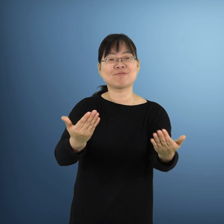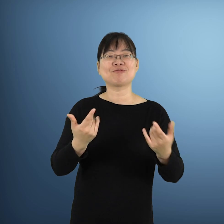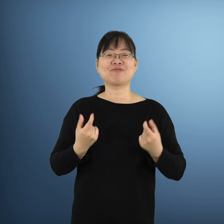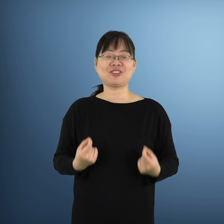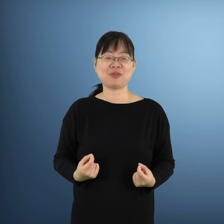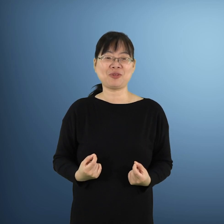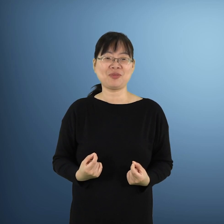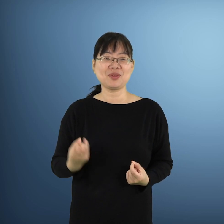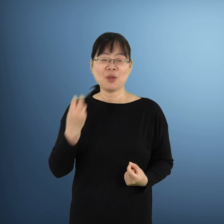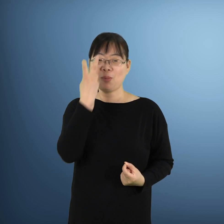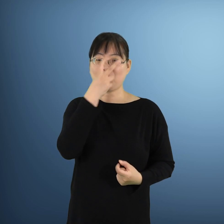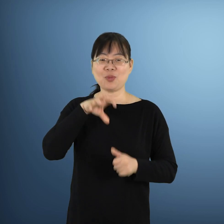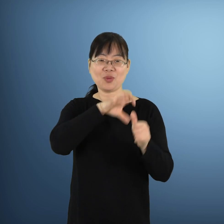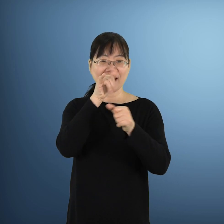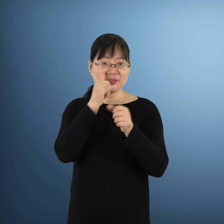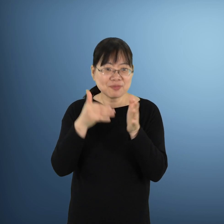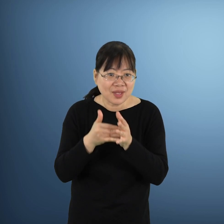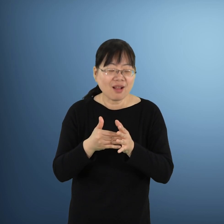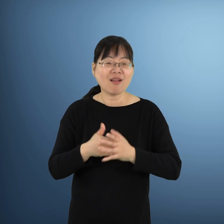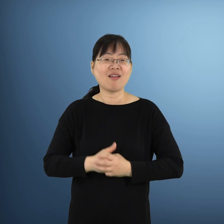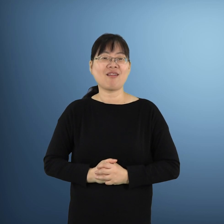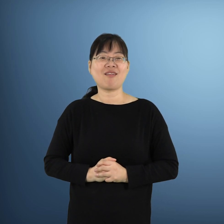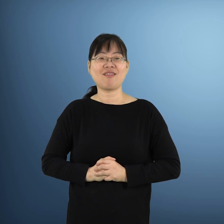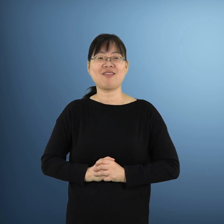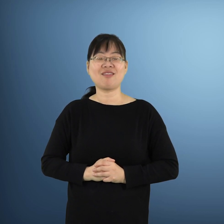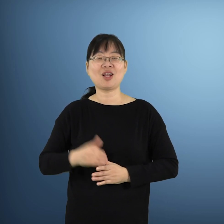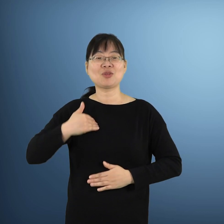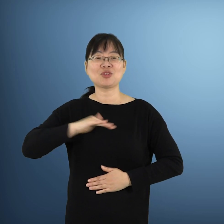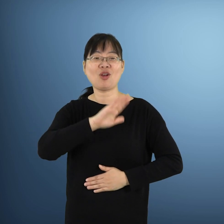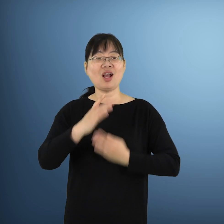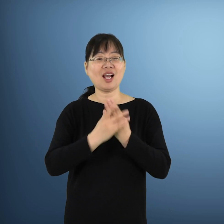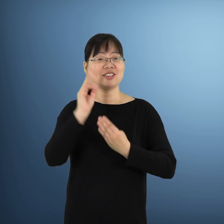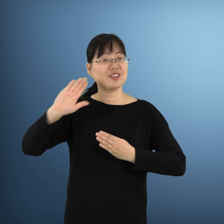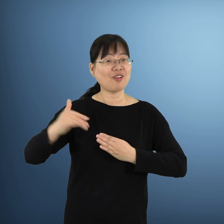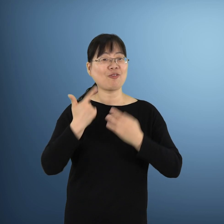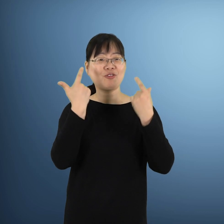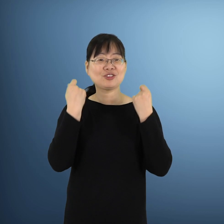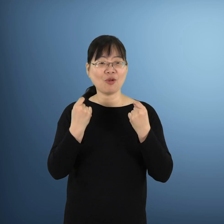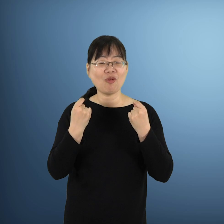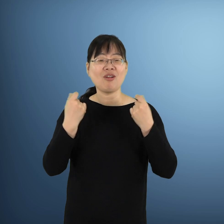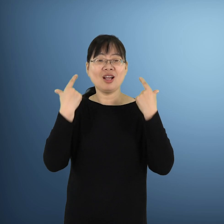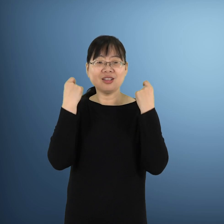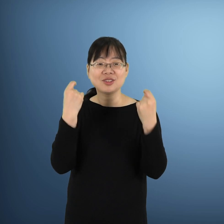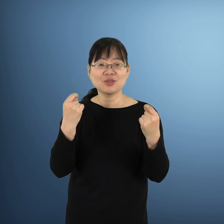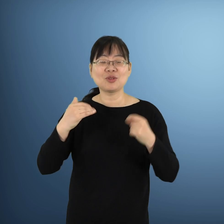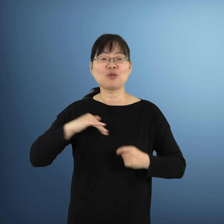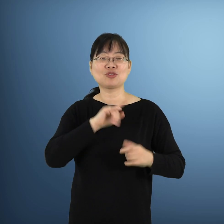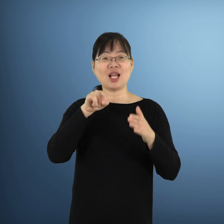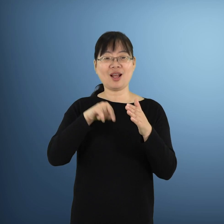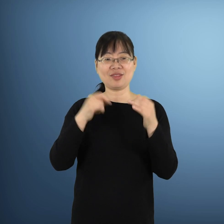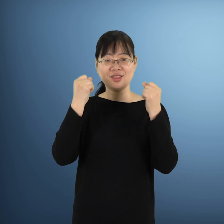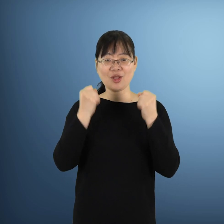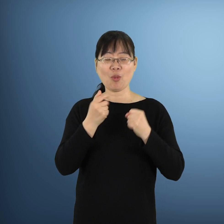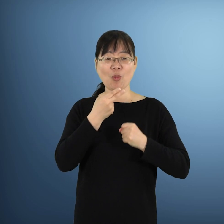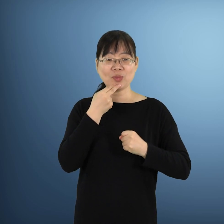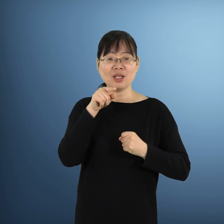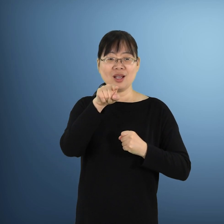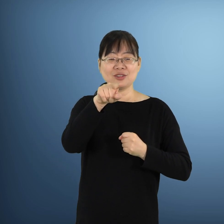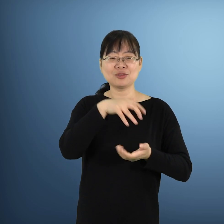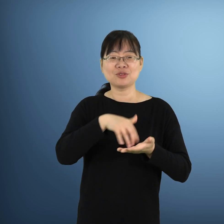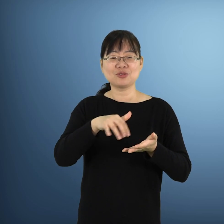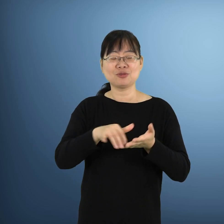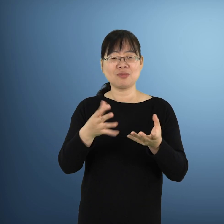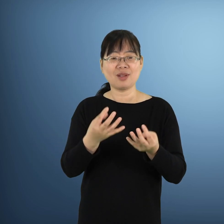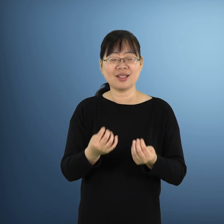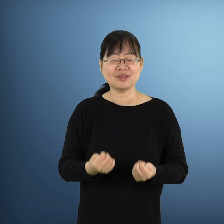거고 보호하실 거고 우리가 하나 된 것처럼 아직도 이 우리 안에 들어오지 않은 그